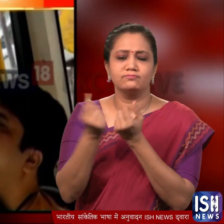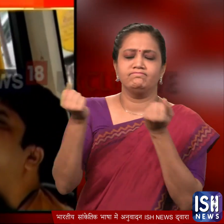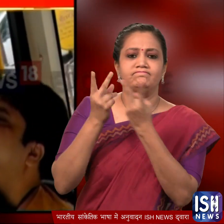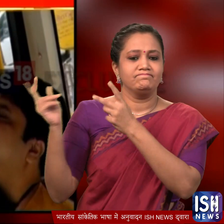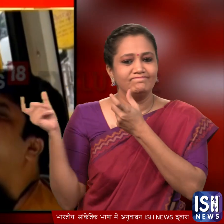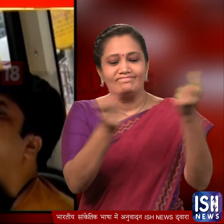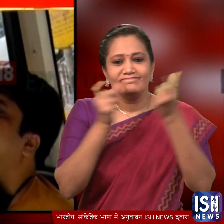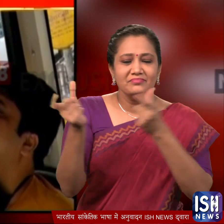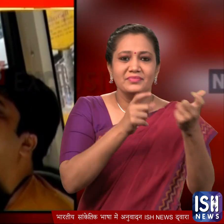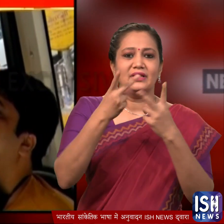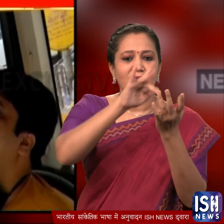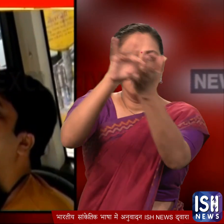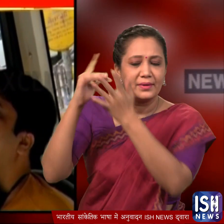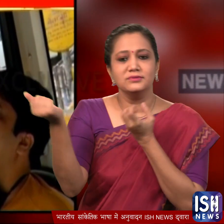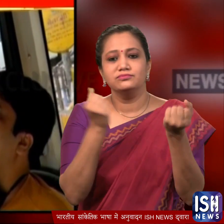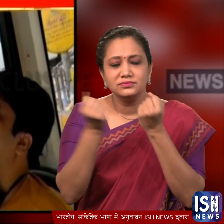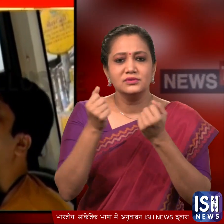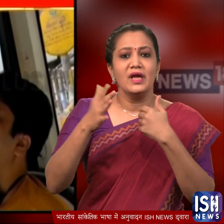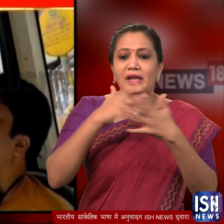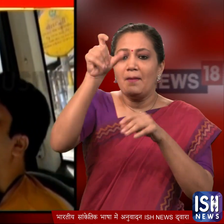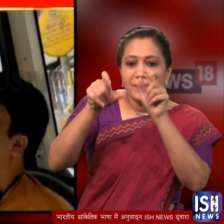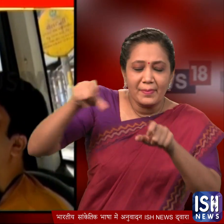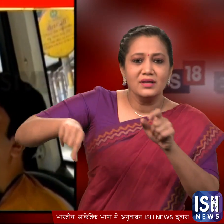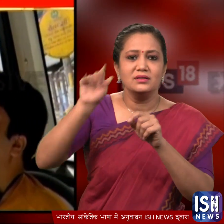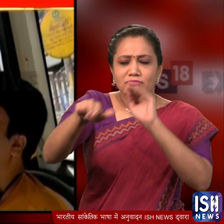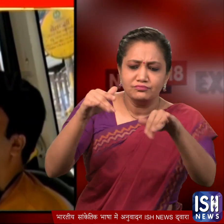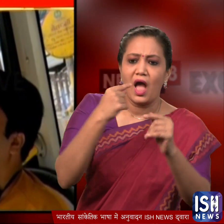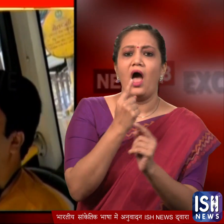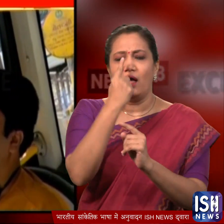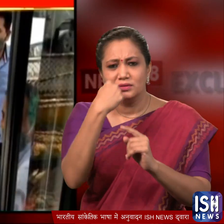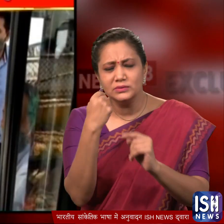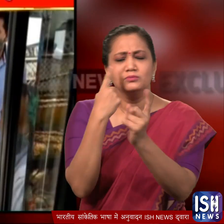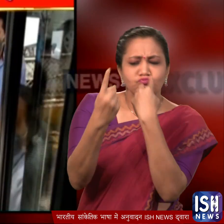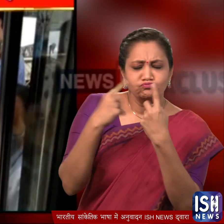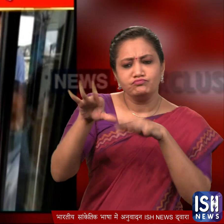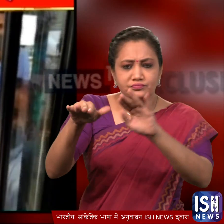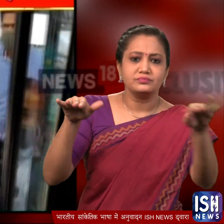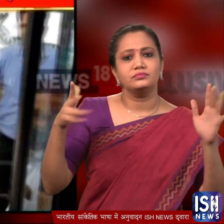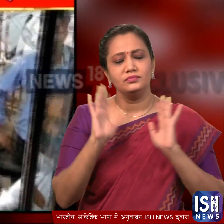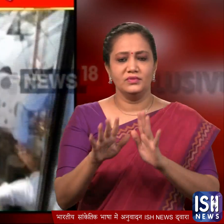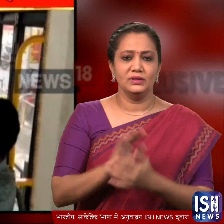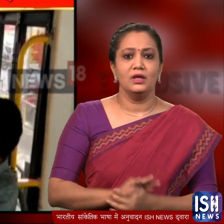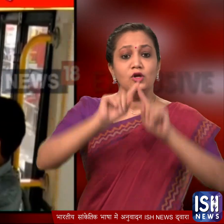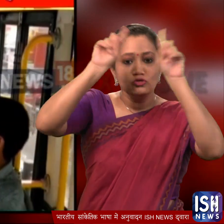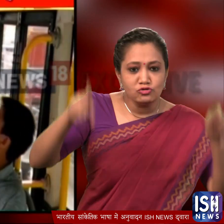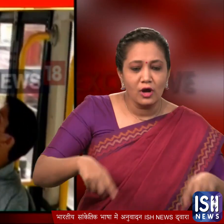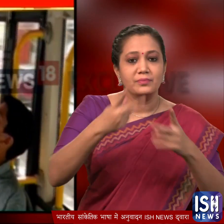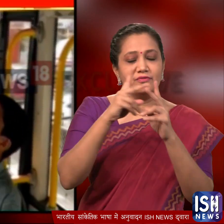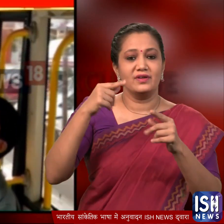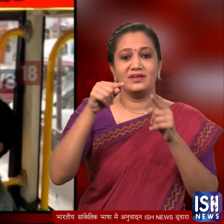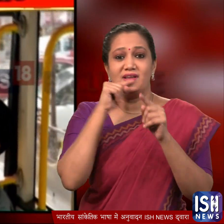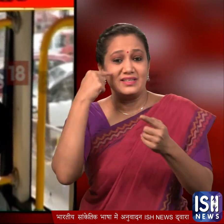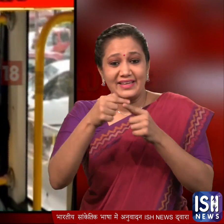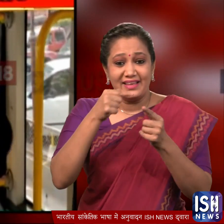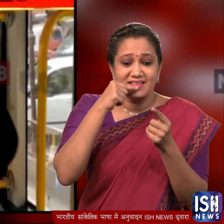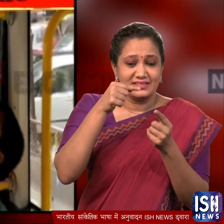वहां नगर निगम की बसें शहर में जगह जगह घूमी और राह चलते लोगों की रैंडम टेस्टिंग की गई। इस मुहिम के तहत खास तौर पर दुकानदारों के एंटीजन